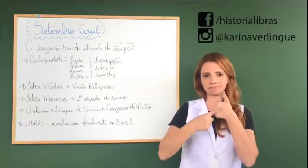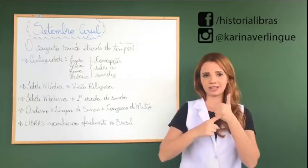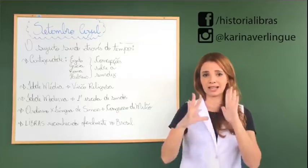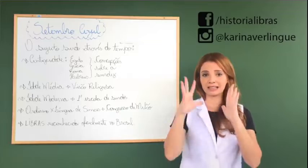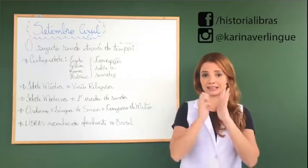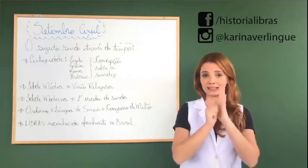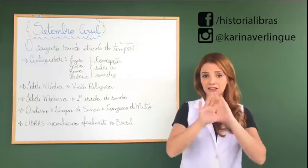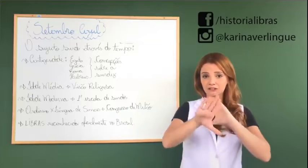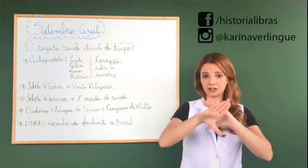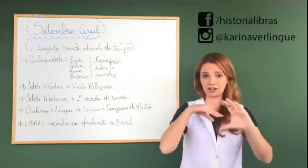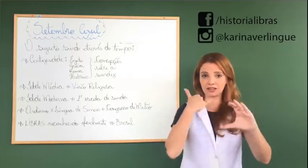joinha, se inscreve.